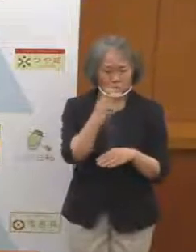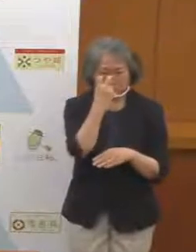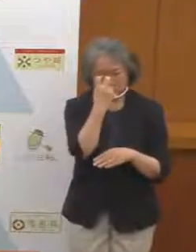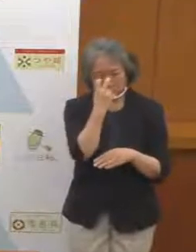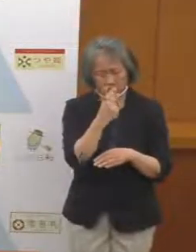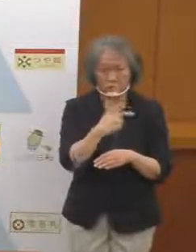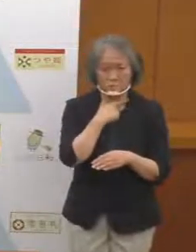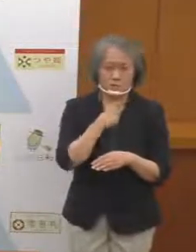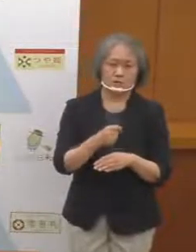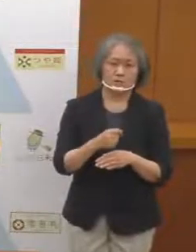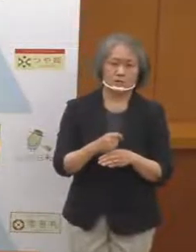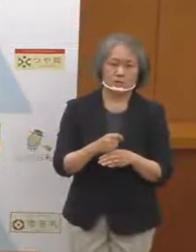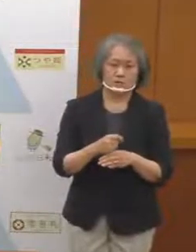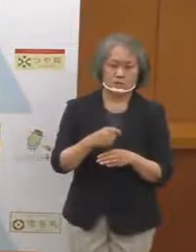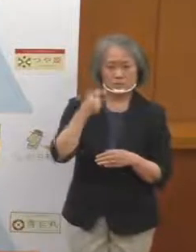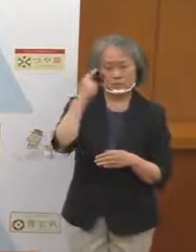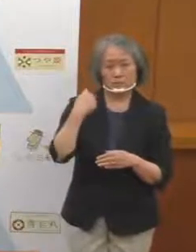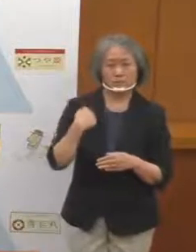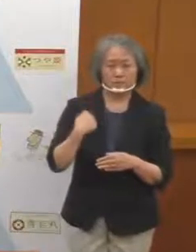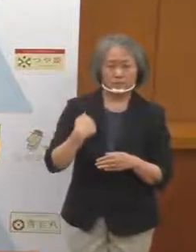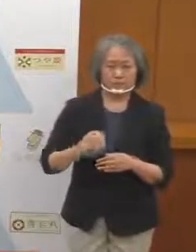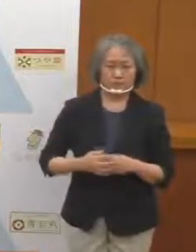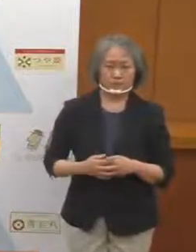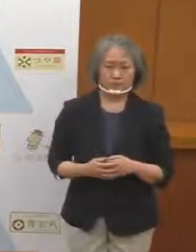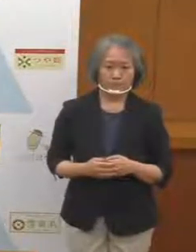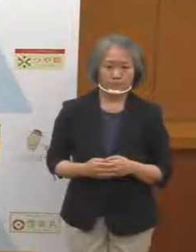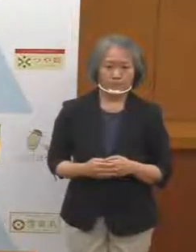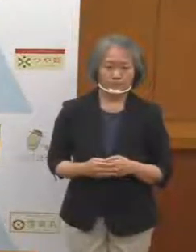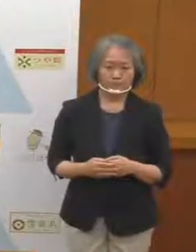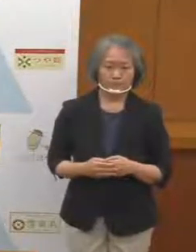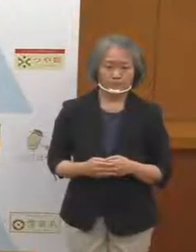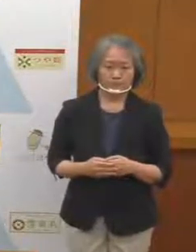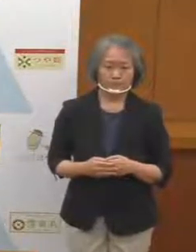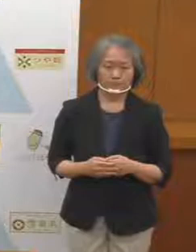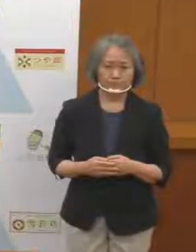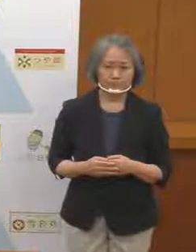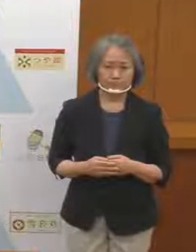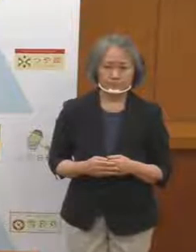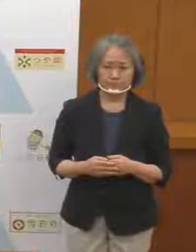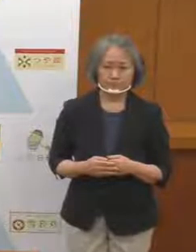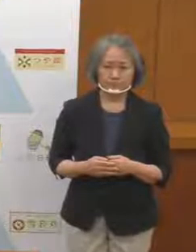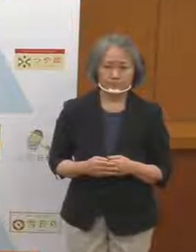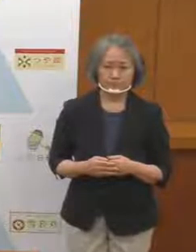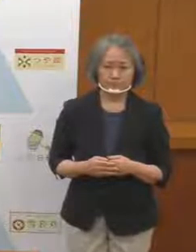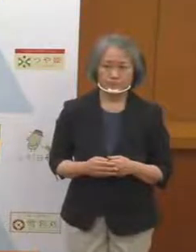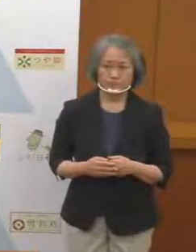て a行くべきだというふうに思っているところです